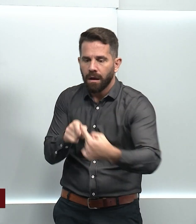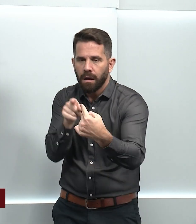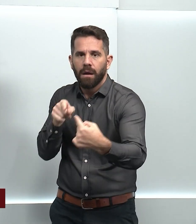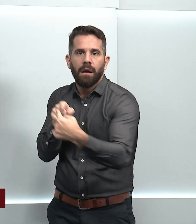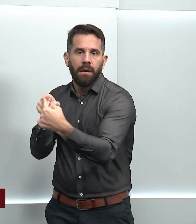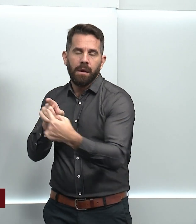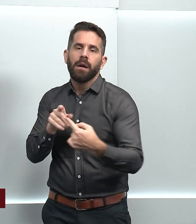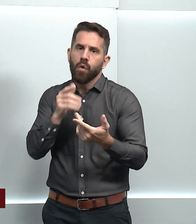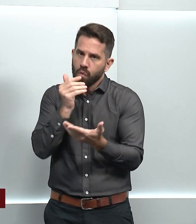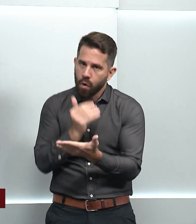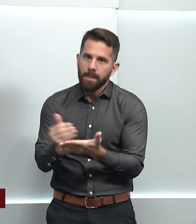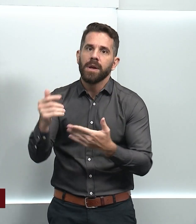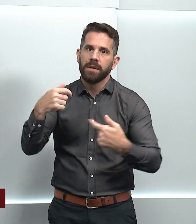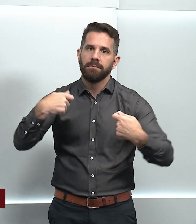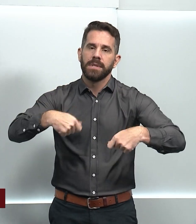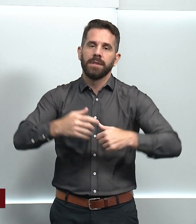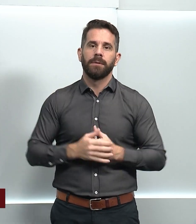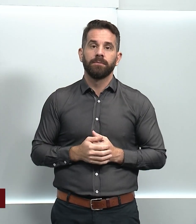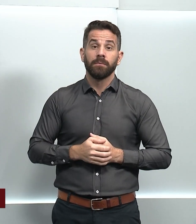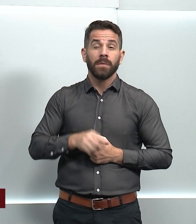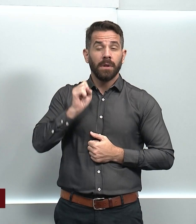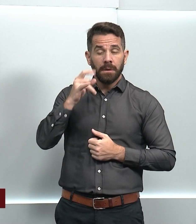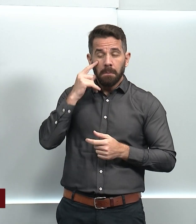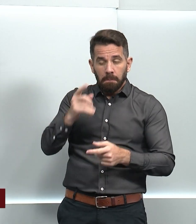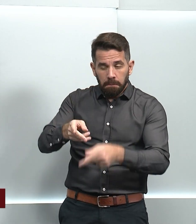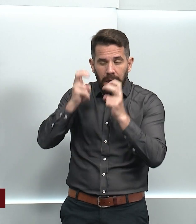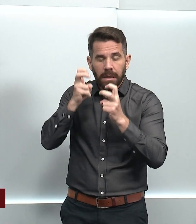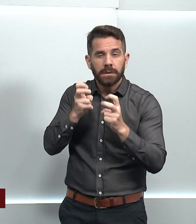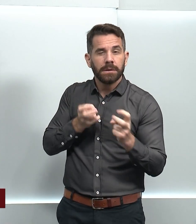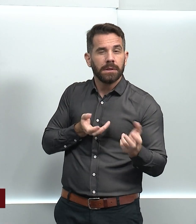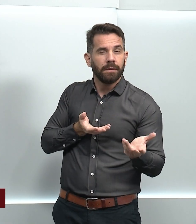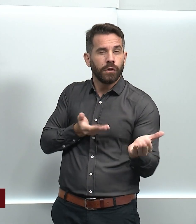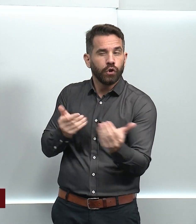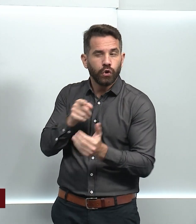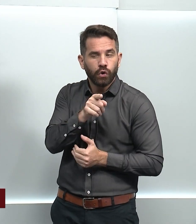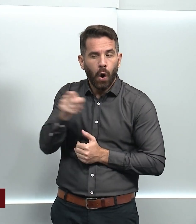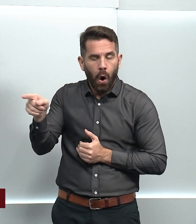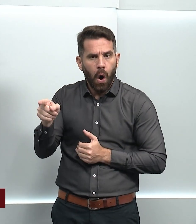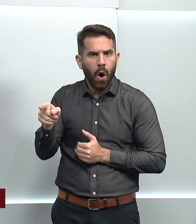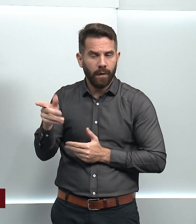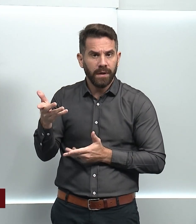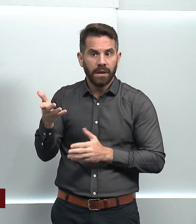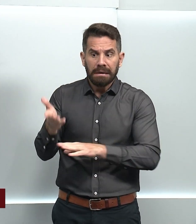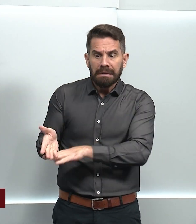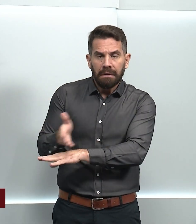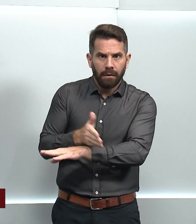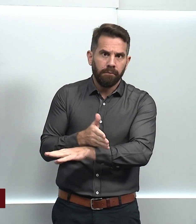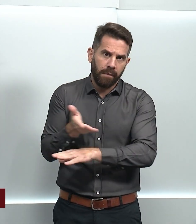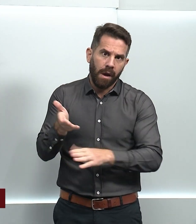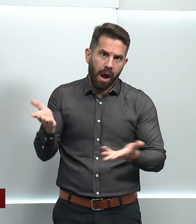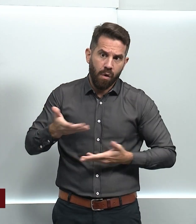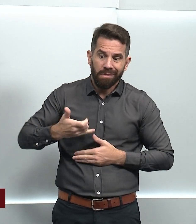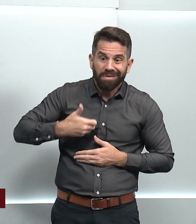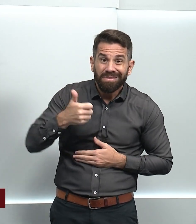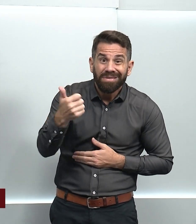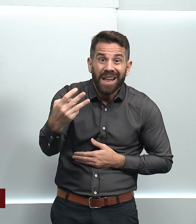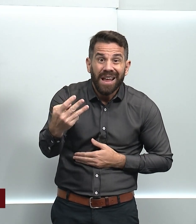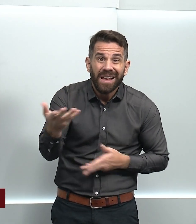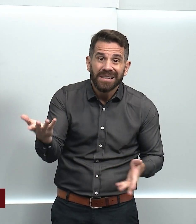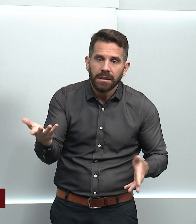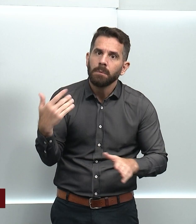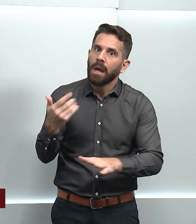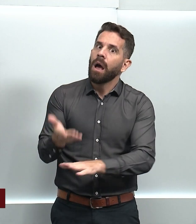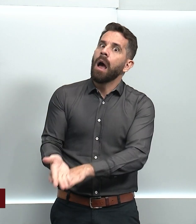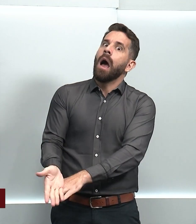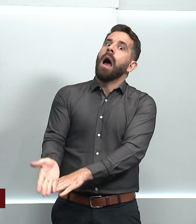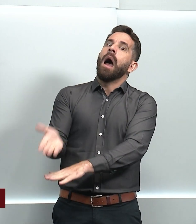falar. Então, se a gente vê que o adolescente está começando a iniciação sexual com 13, a gente tem que começar a falar antes. Porque quando